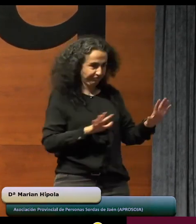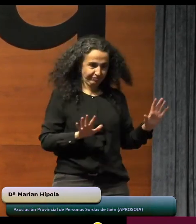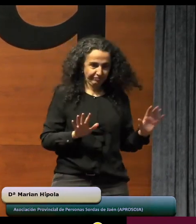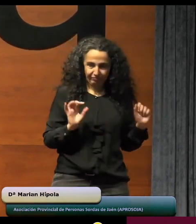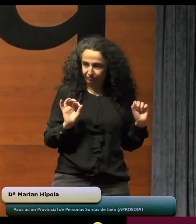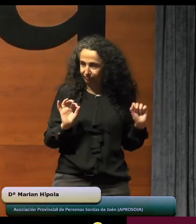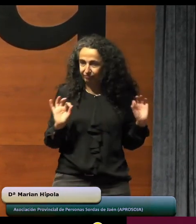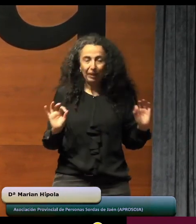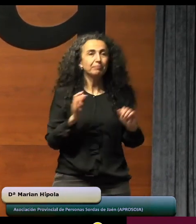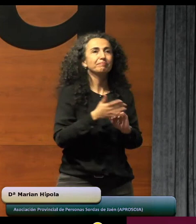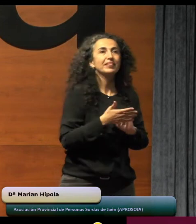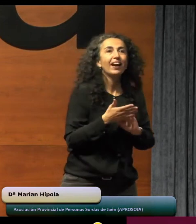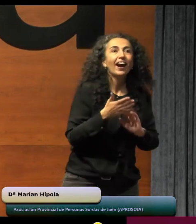comunicación.